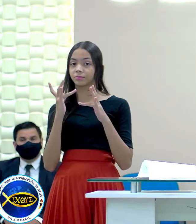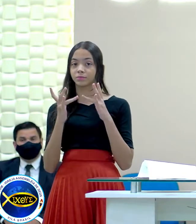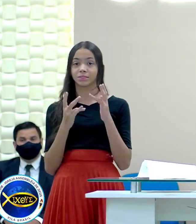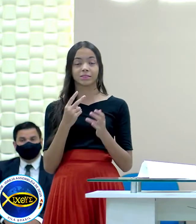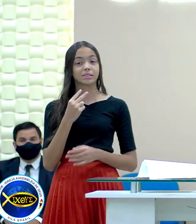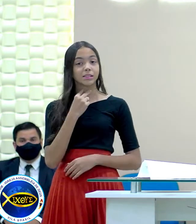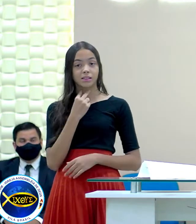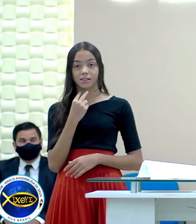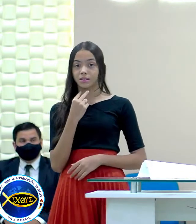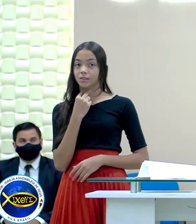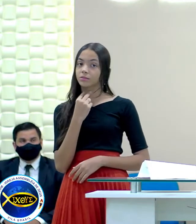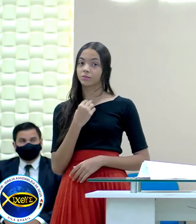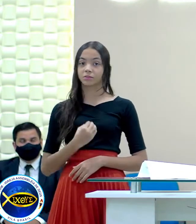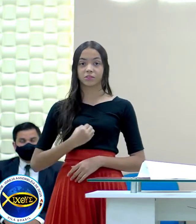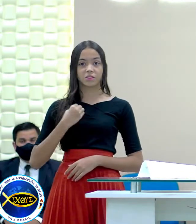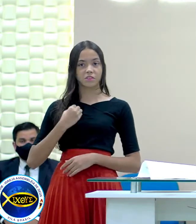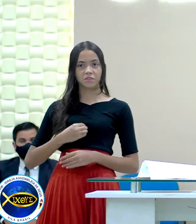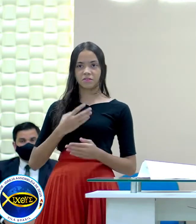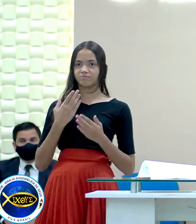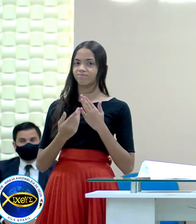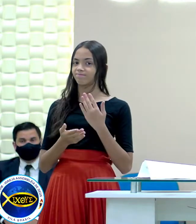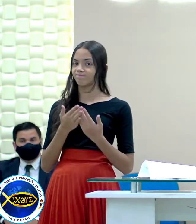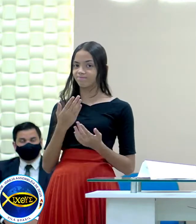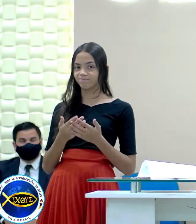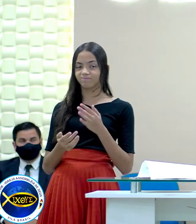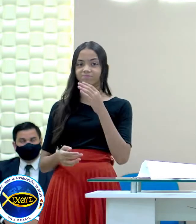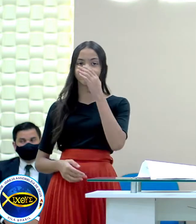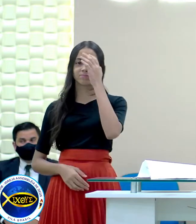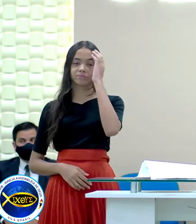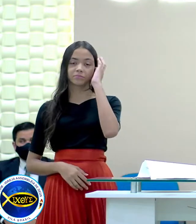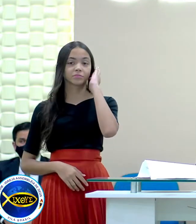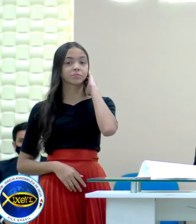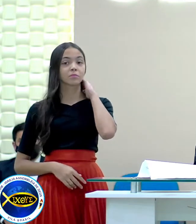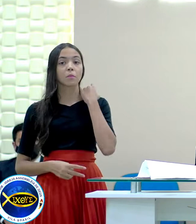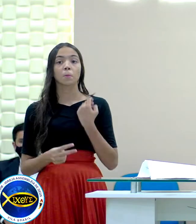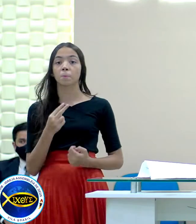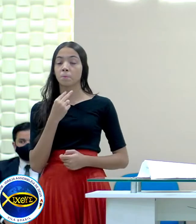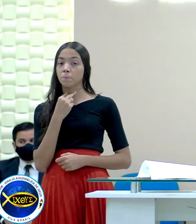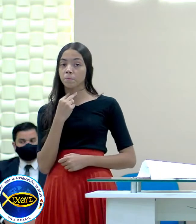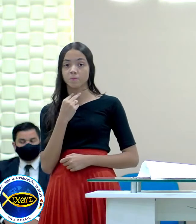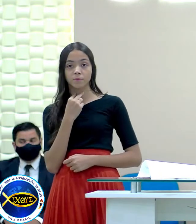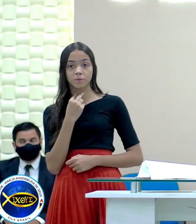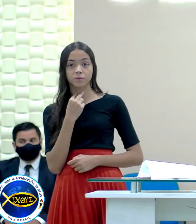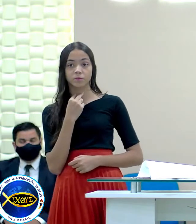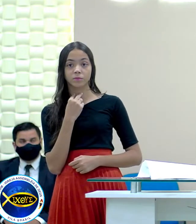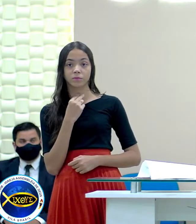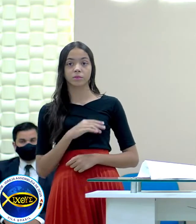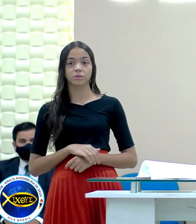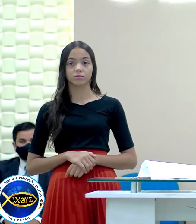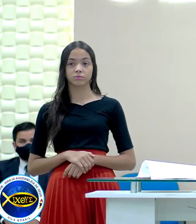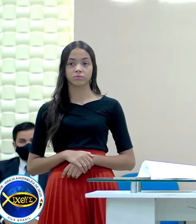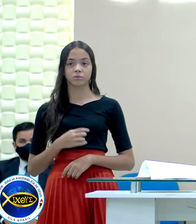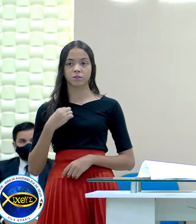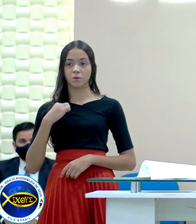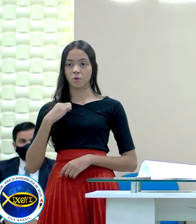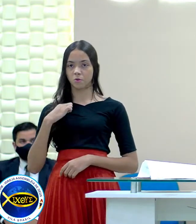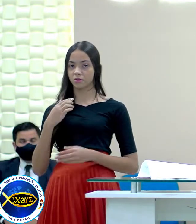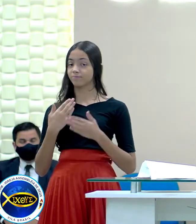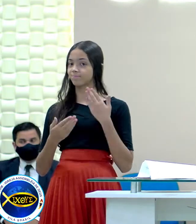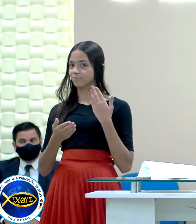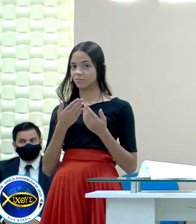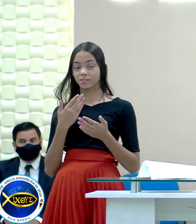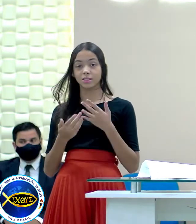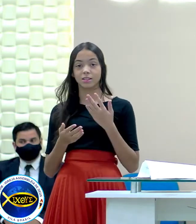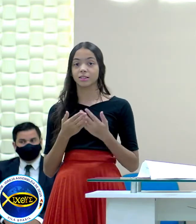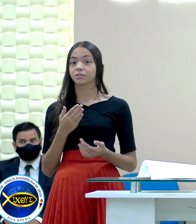pode viver de qualquer jeito. Ela não pode andar de qualquer jeito. Ela não